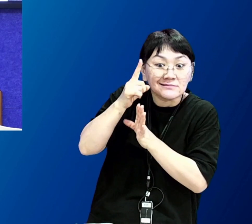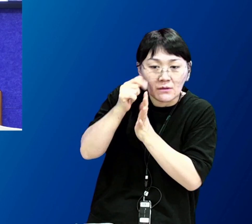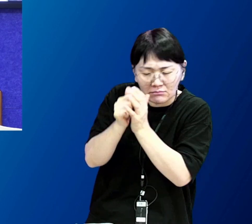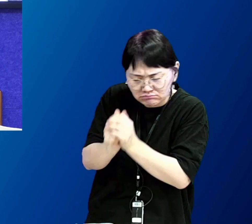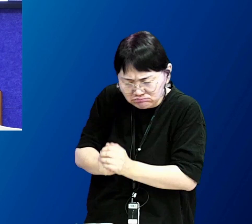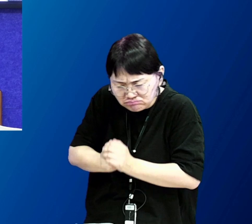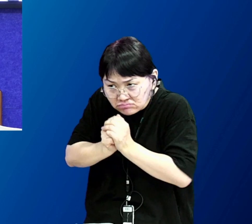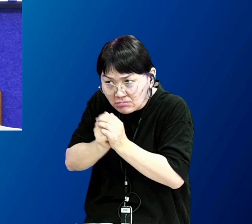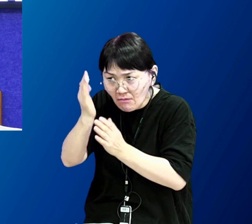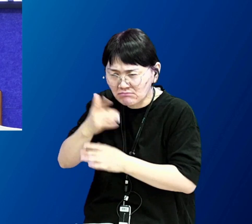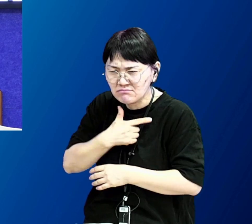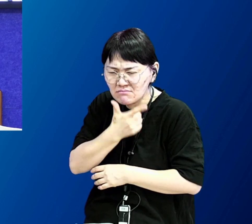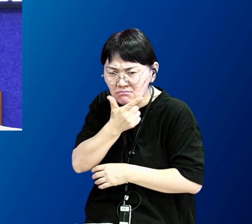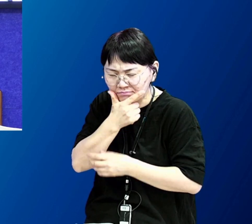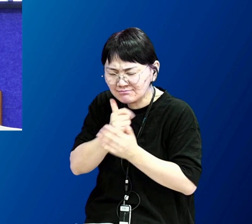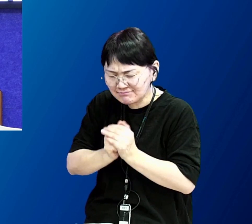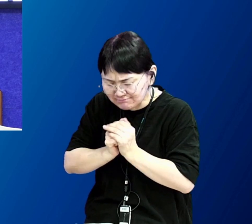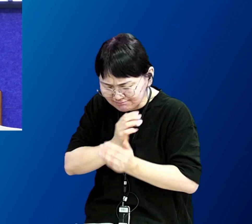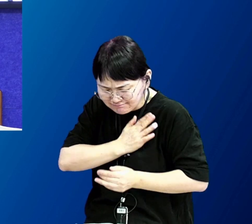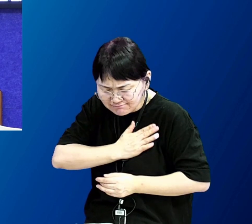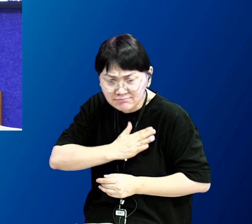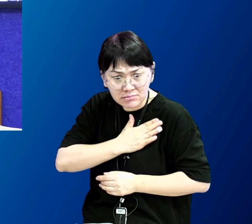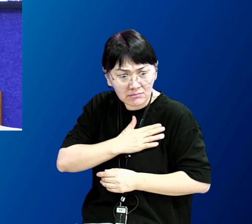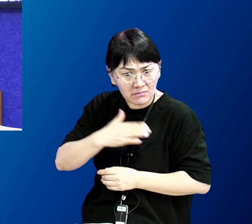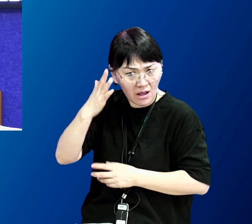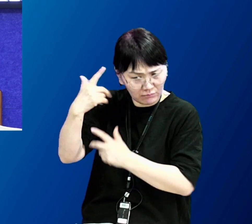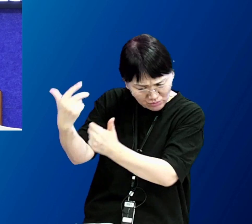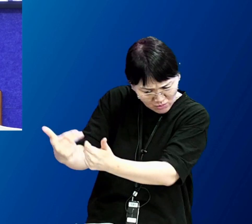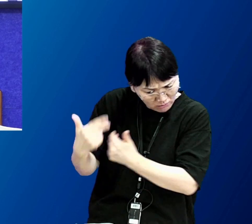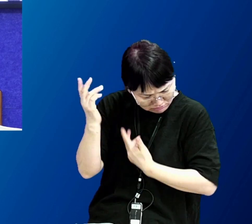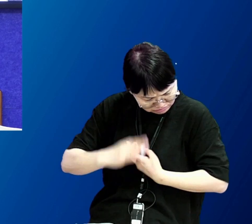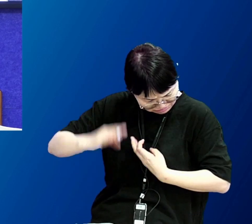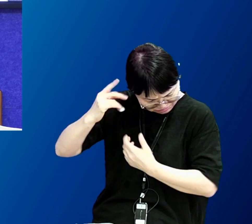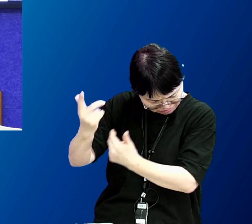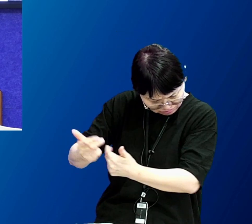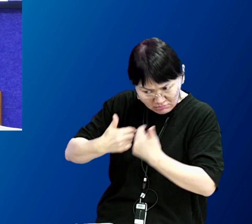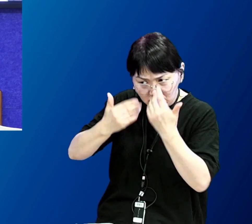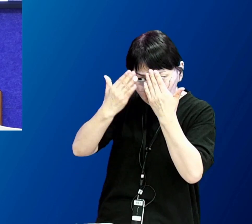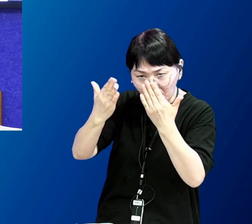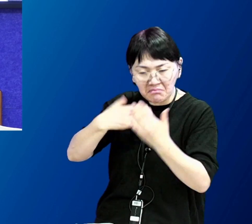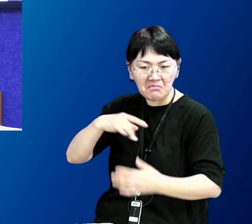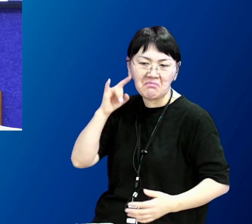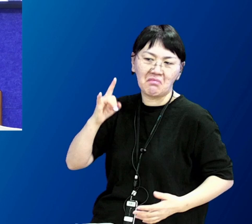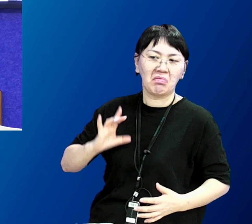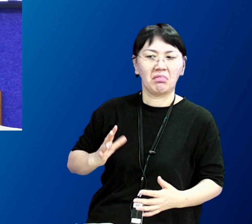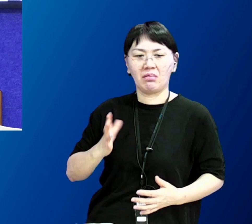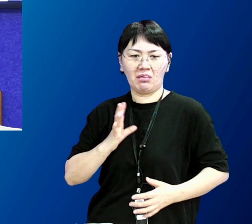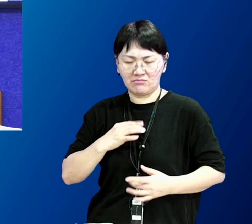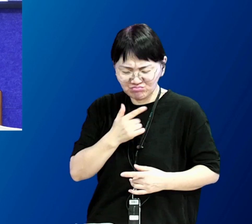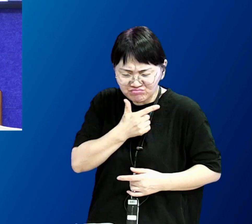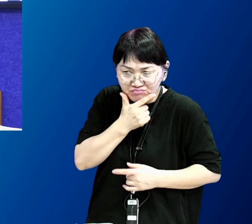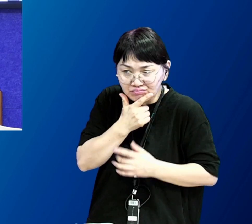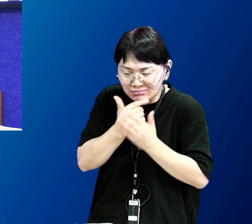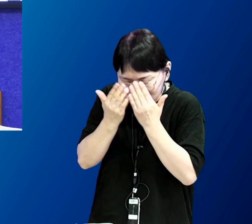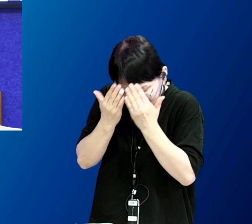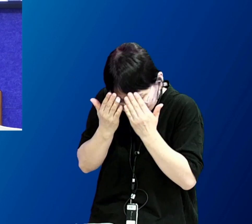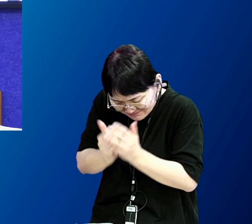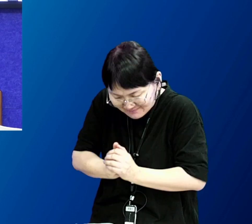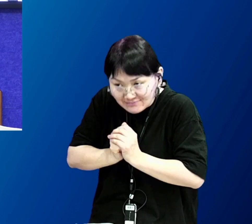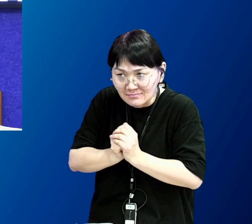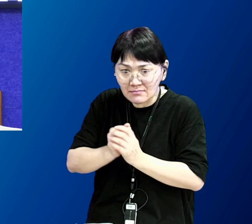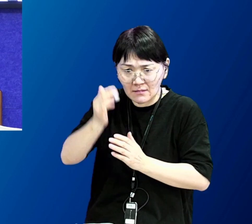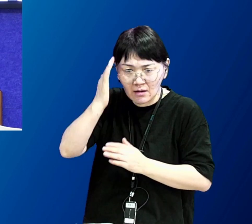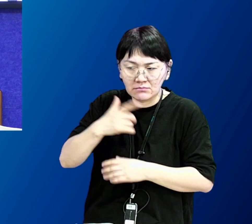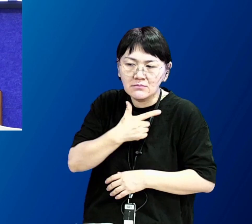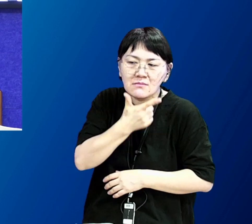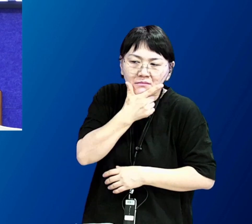учраас миний төлөө хийсэн тэр их зүйлийг мэддэг учраас талархдаг учраас тэр хайраас үдэн эмээх